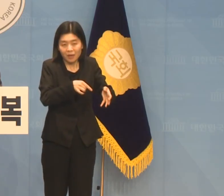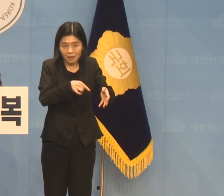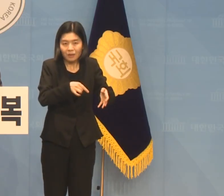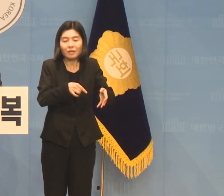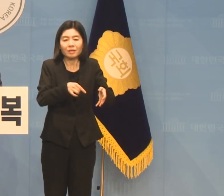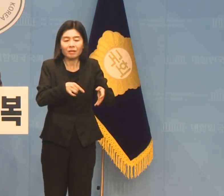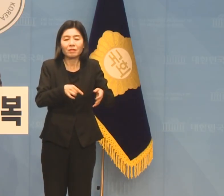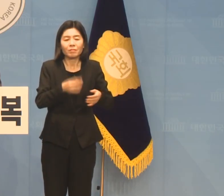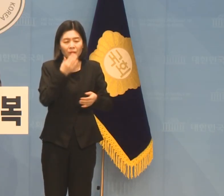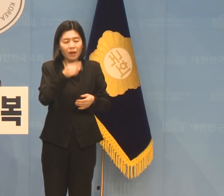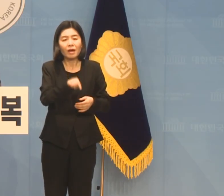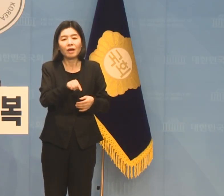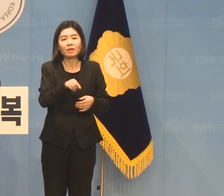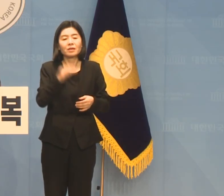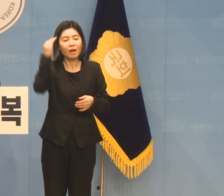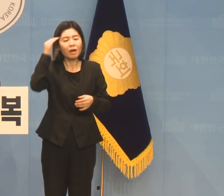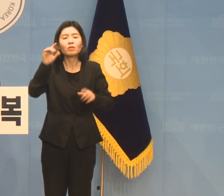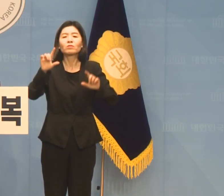대한민국의 정치 현주소입니다.